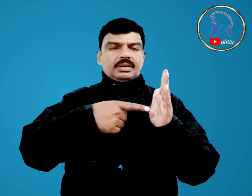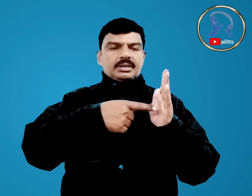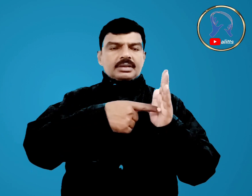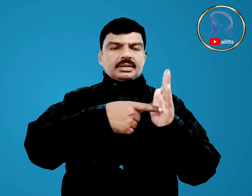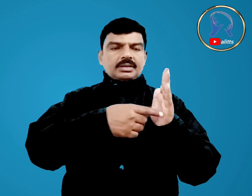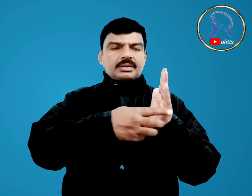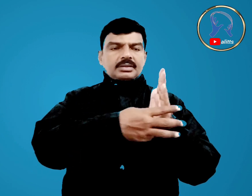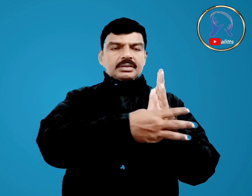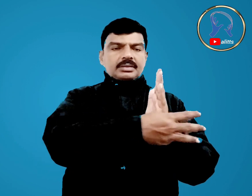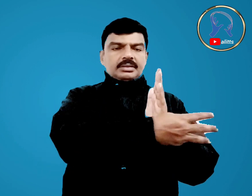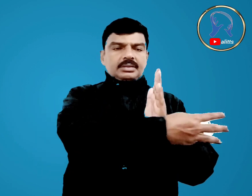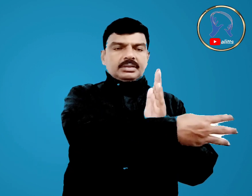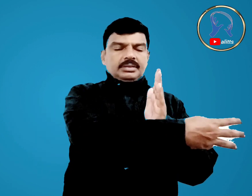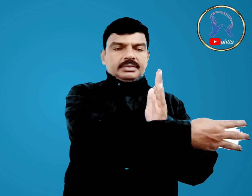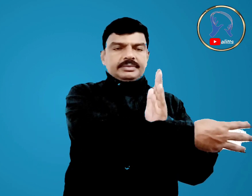एक तीन।